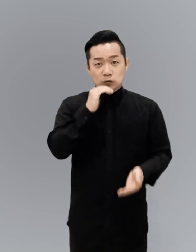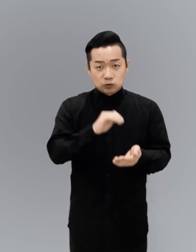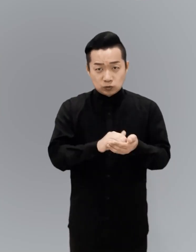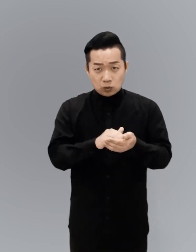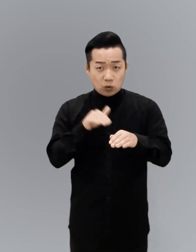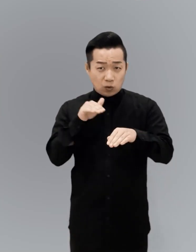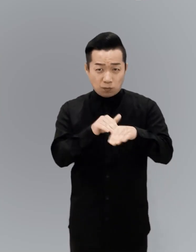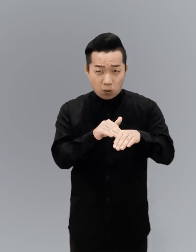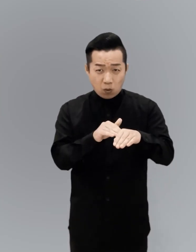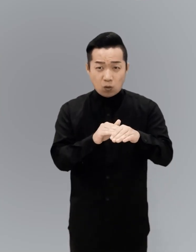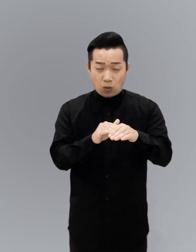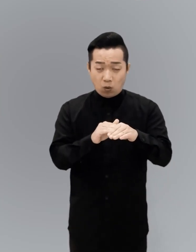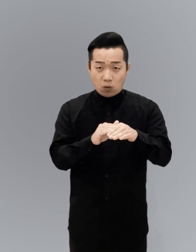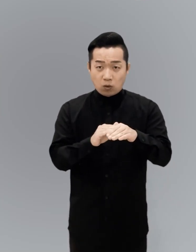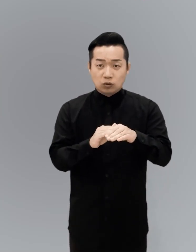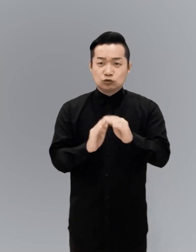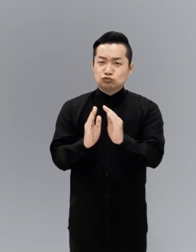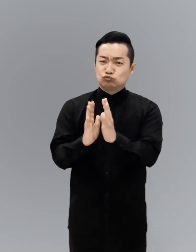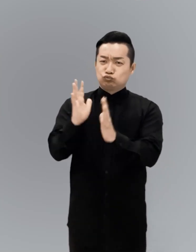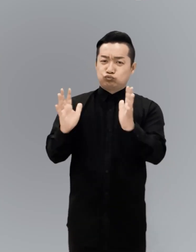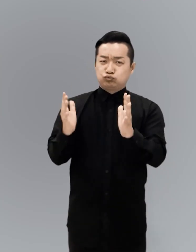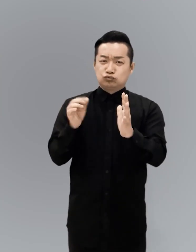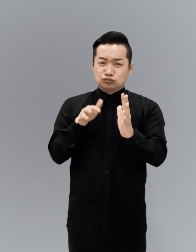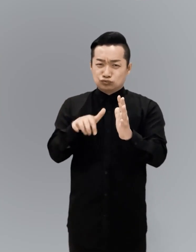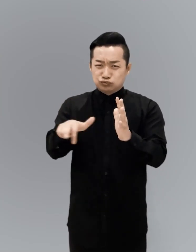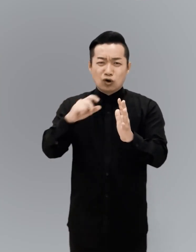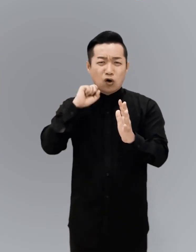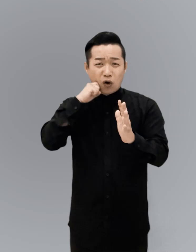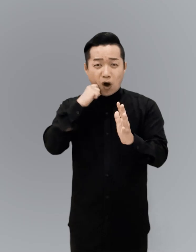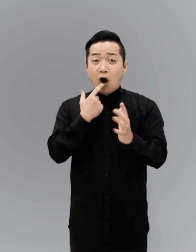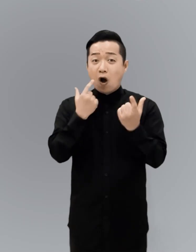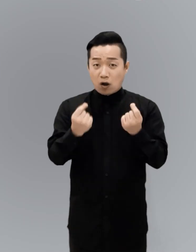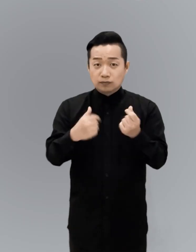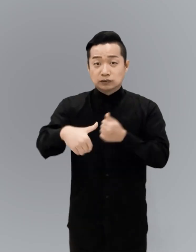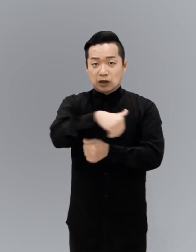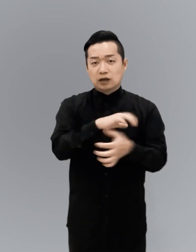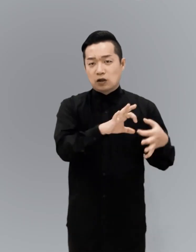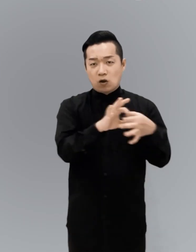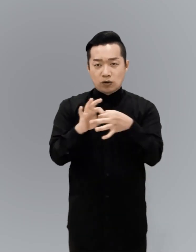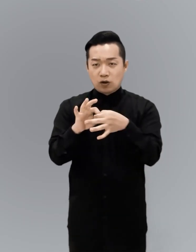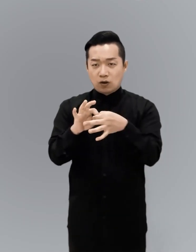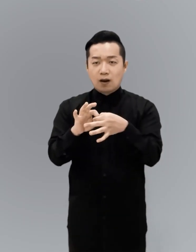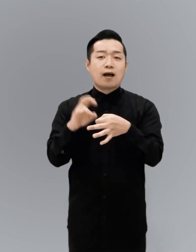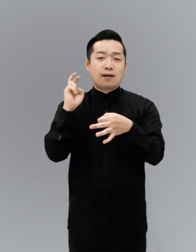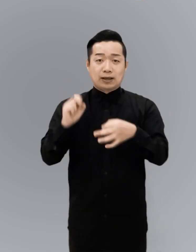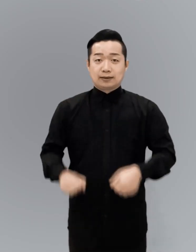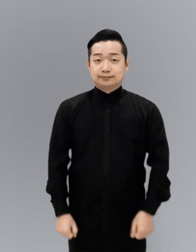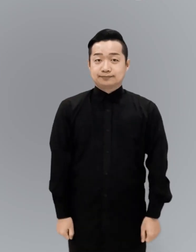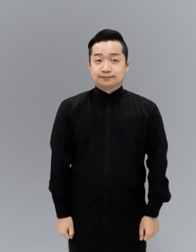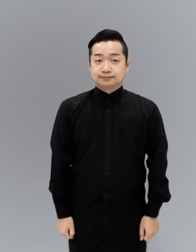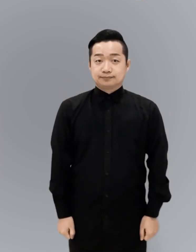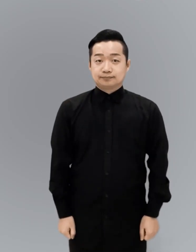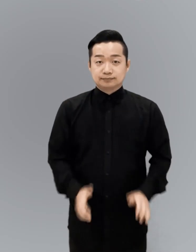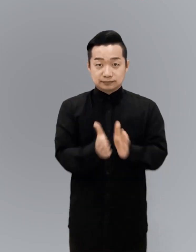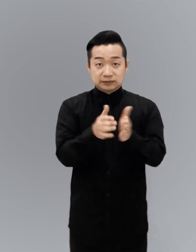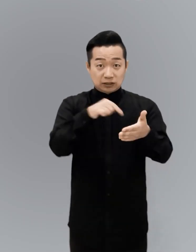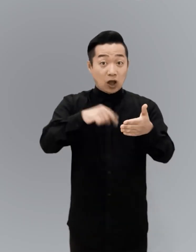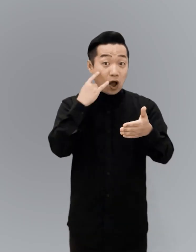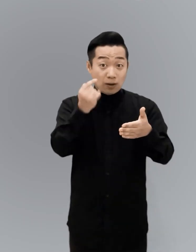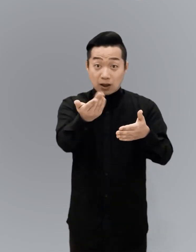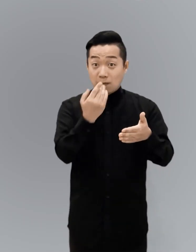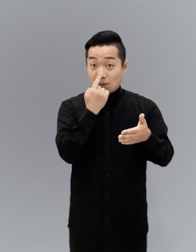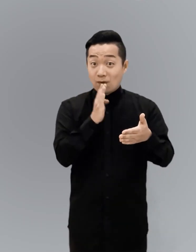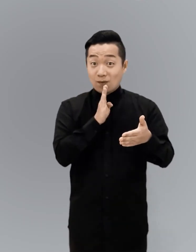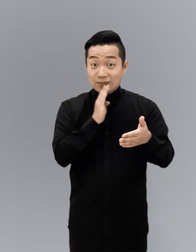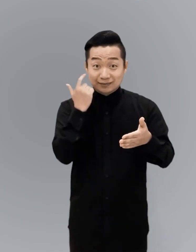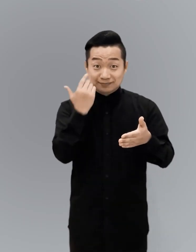저한테는 돌불이나 덤불숲 같은 게 아니었을까 싶고 그런 게 아마 상황적으로 연결되지 않을까 싶어요. 책